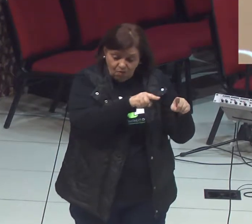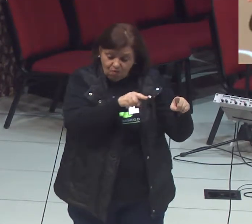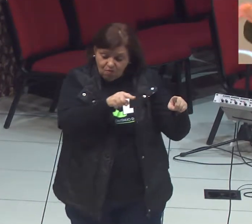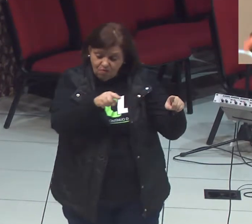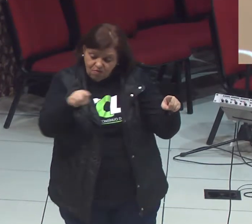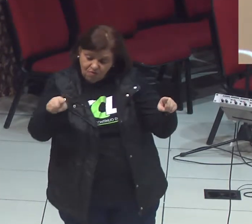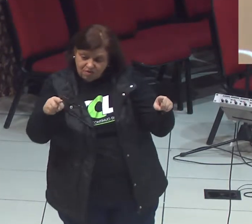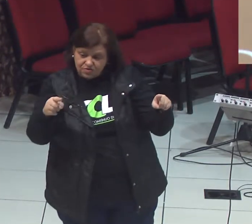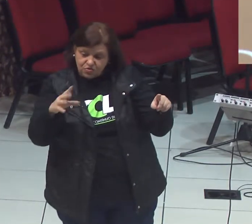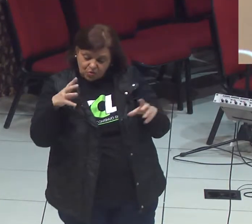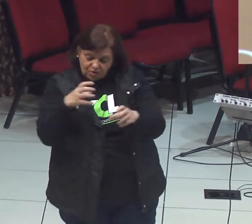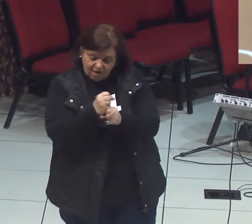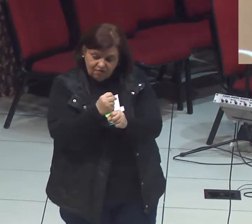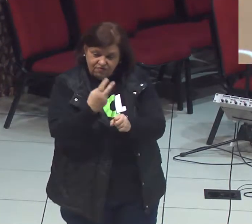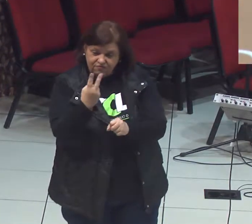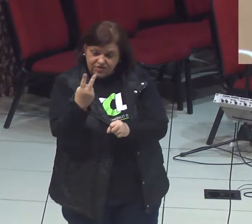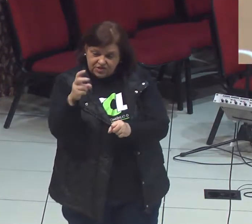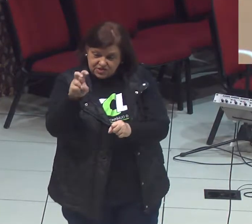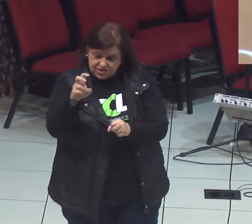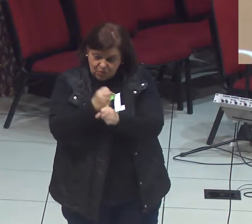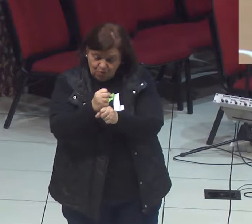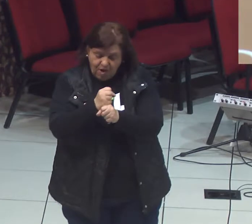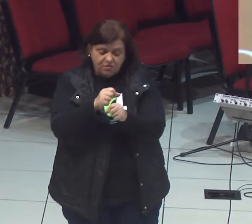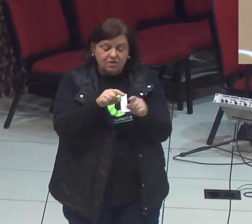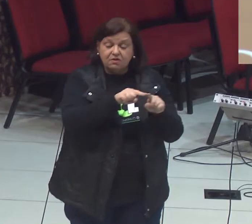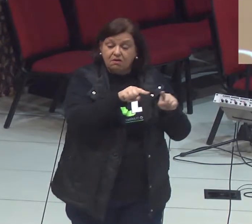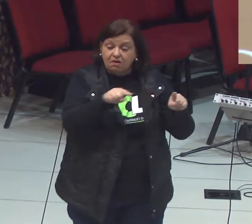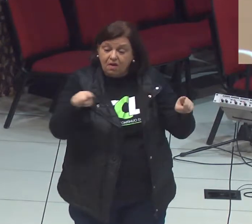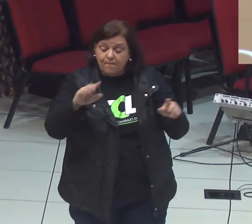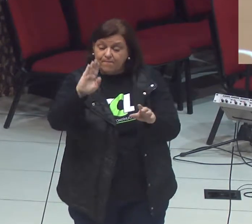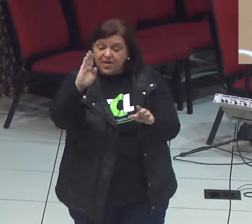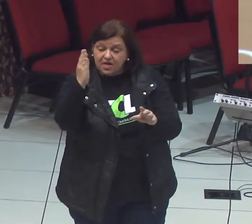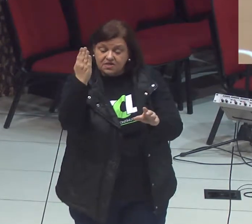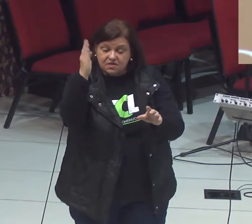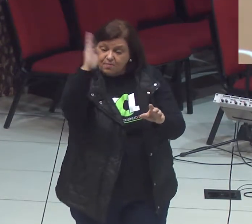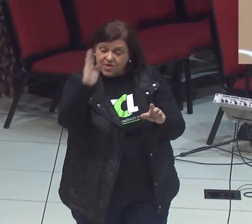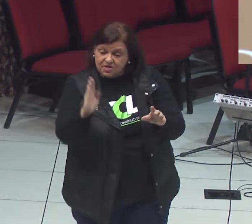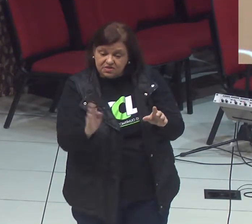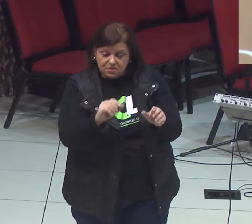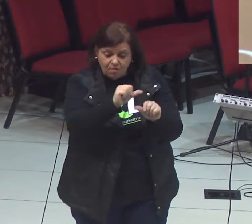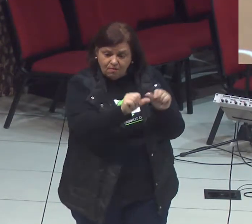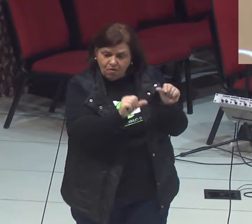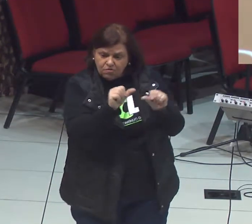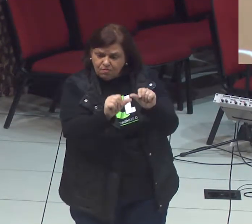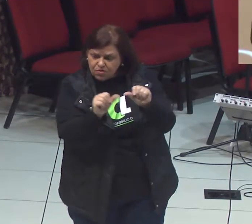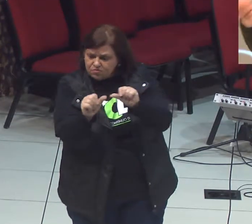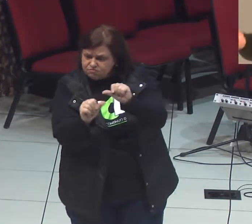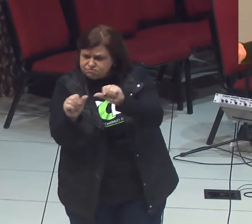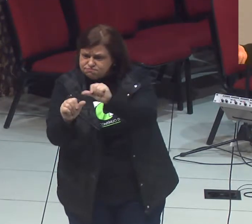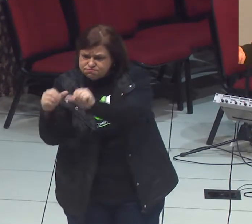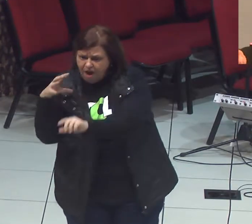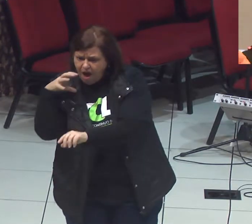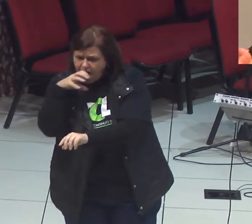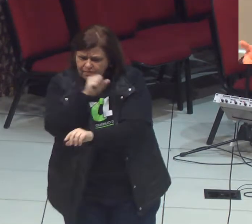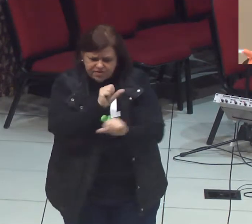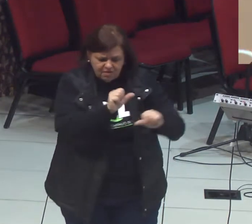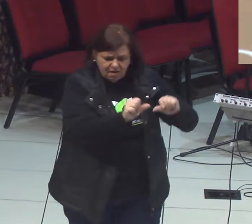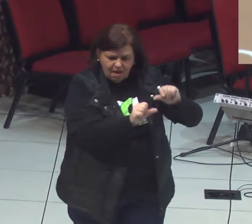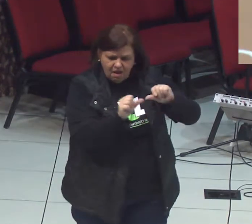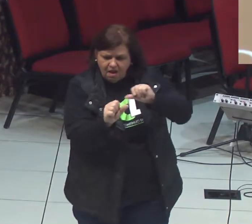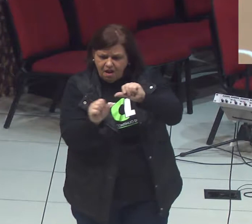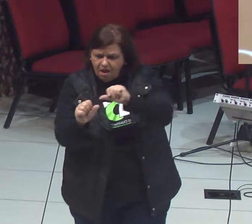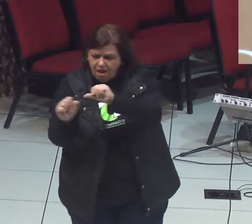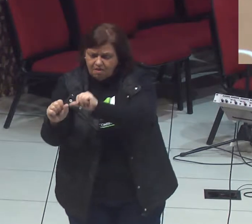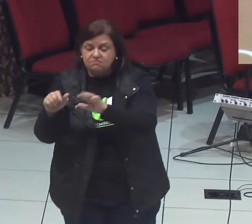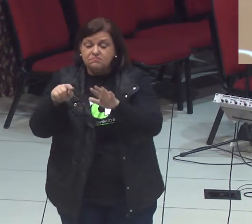estão acontecendo na religião do Brasil. Apesar dessa diversificação que existe aqui em função do laicismo